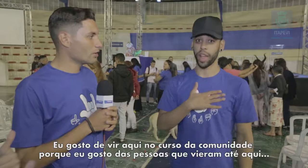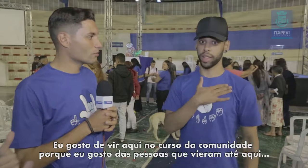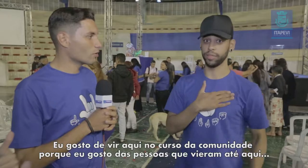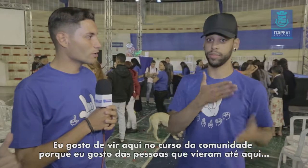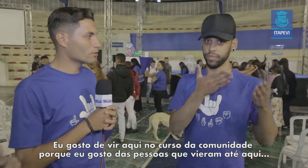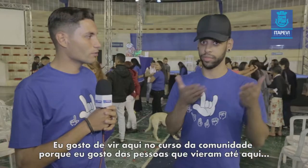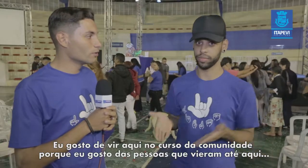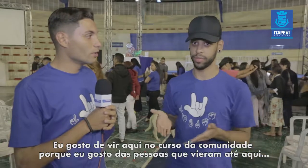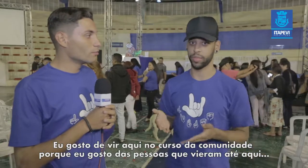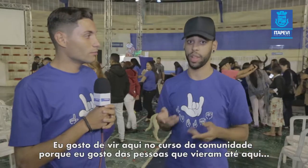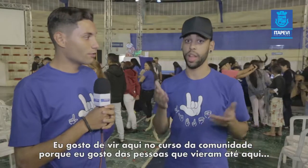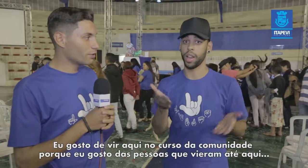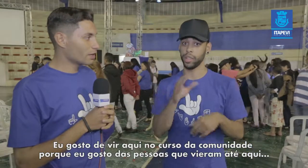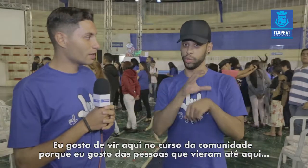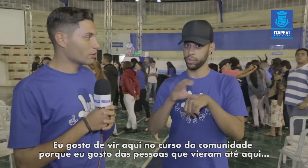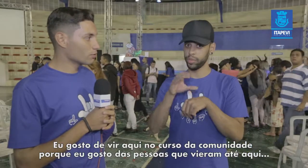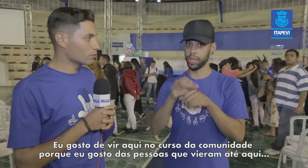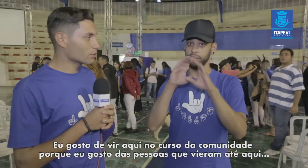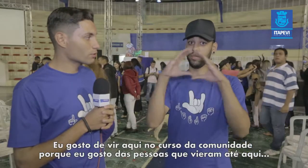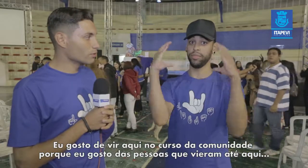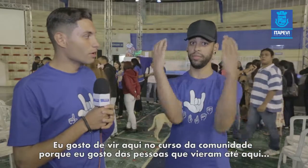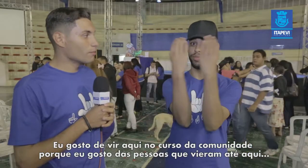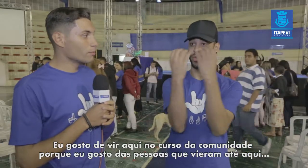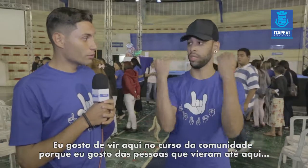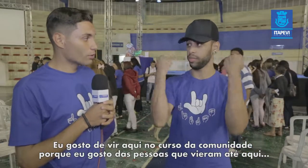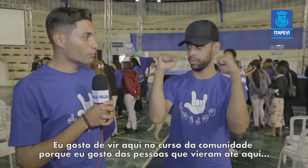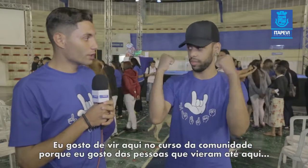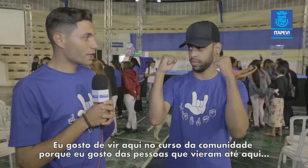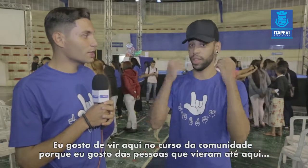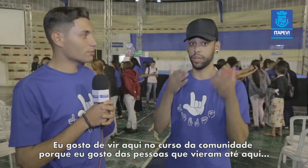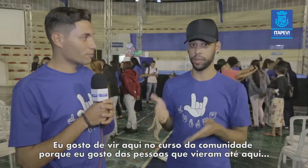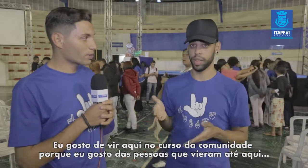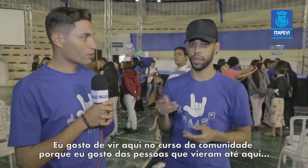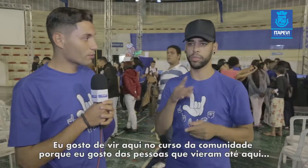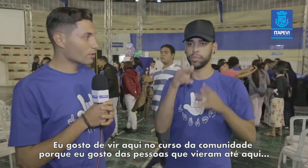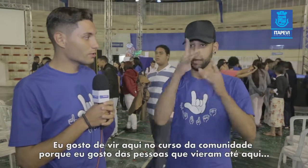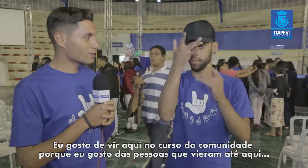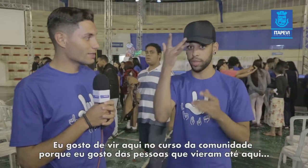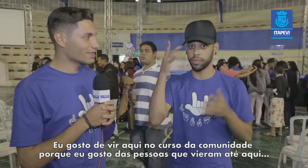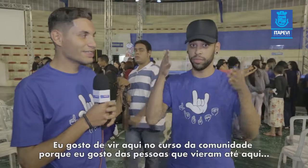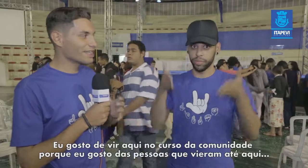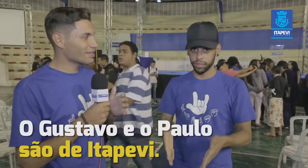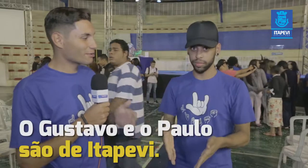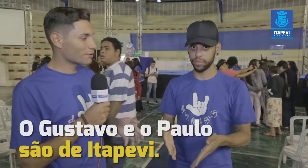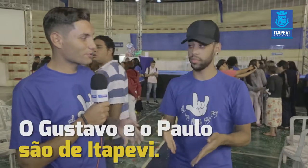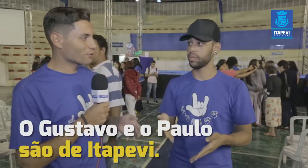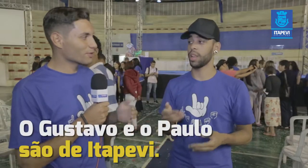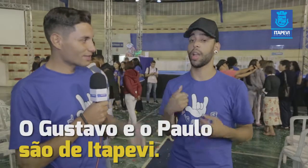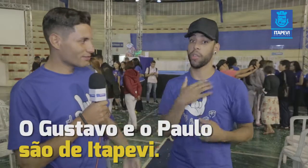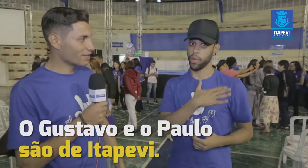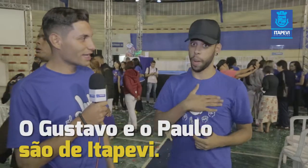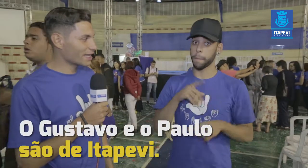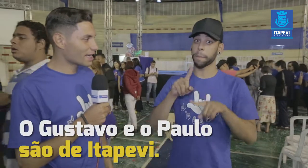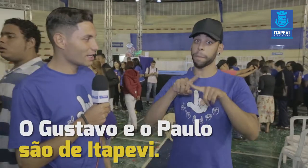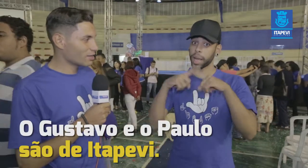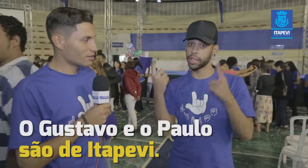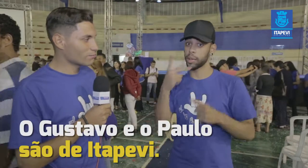eu gosto de vir aqui no curso de comunidade, porque eu gosto bastante. O Gustavo e o Paulo são de Itapevi. Eles